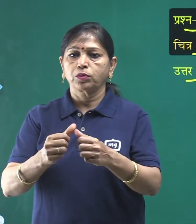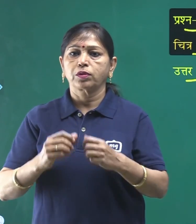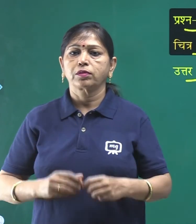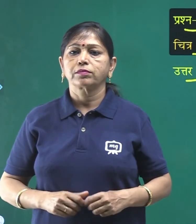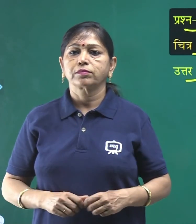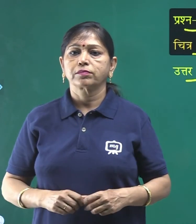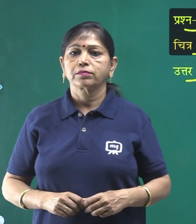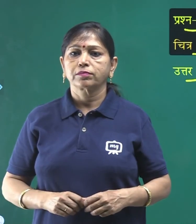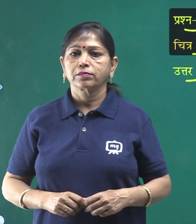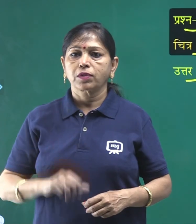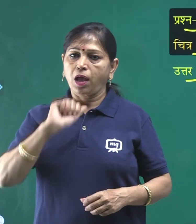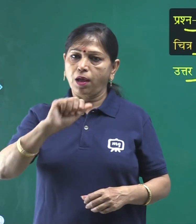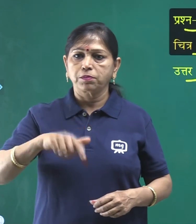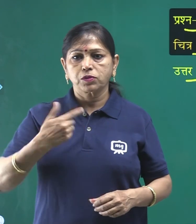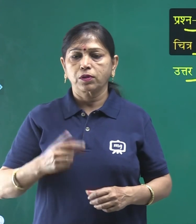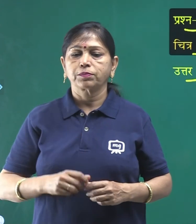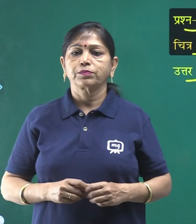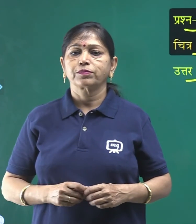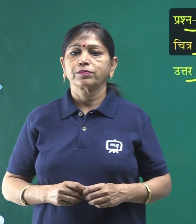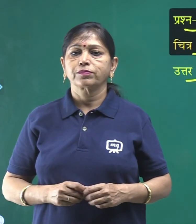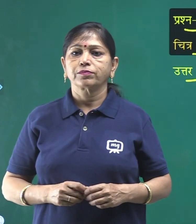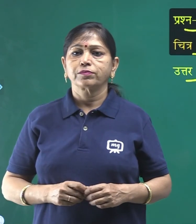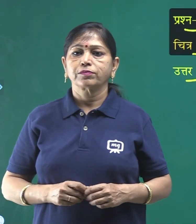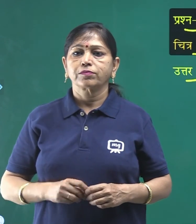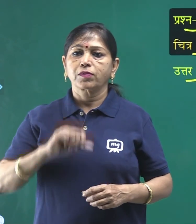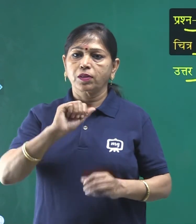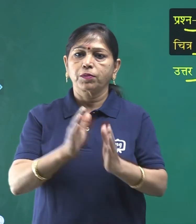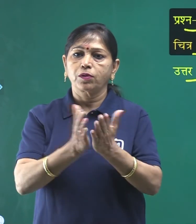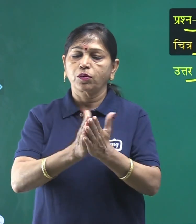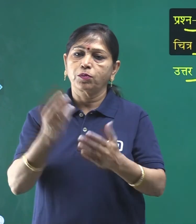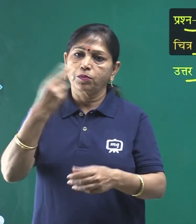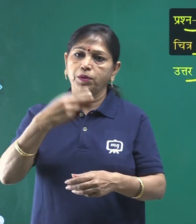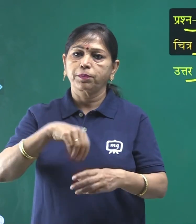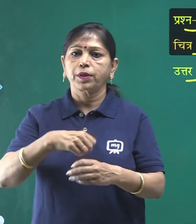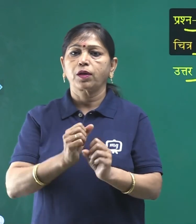उत्तर आप स्वयं अपनी नोटबुक में बनाओ।